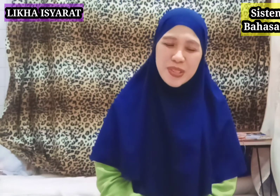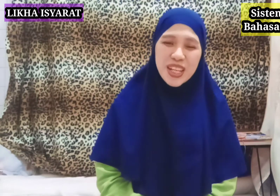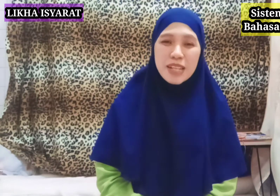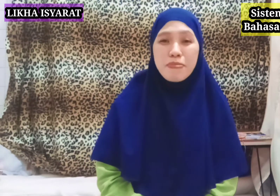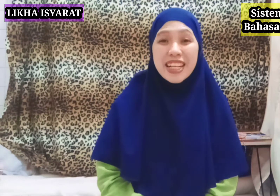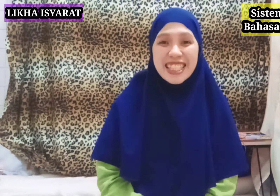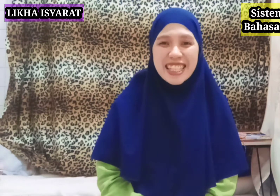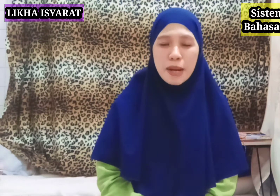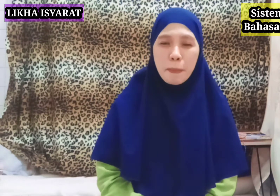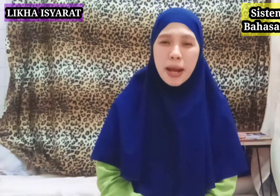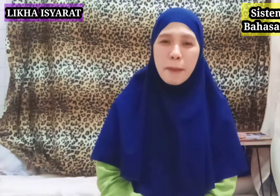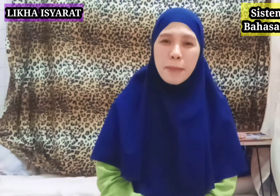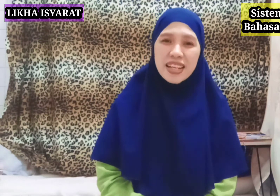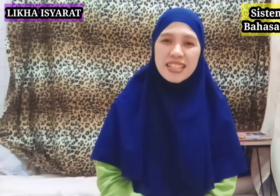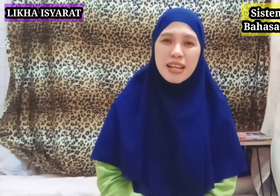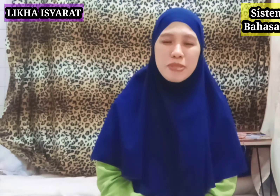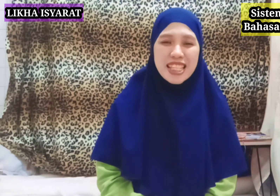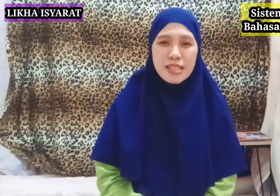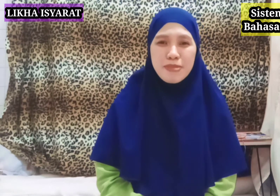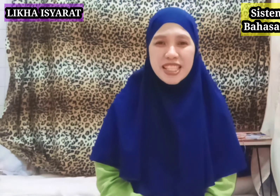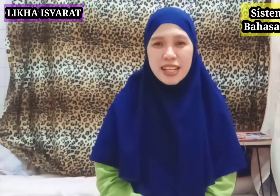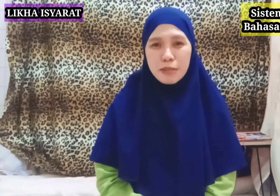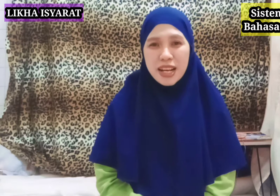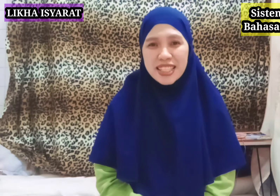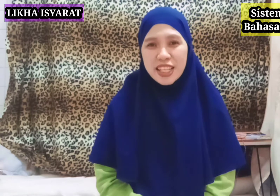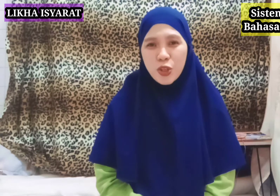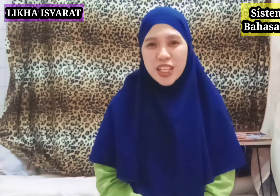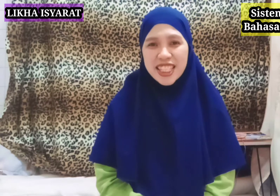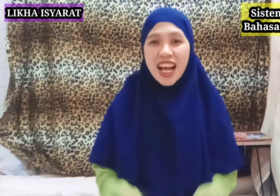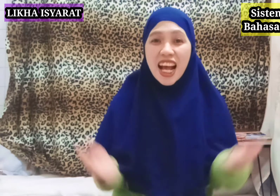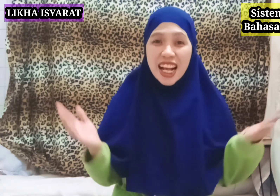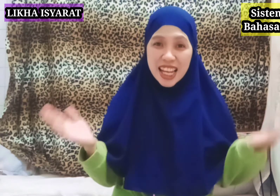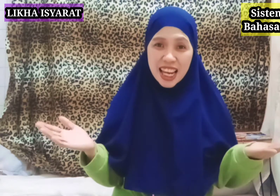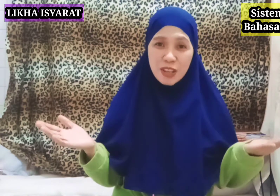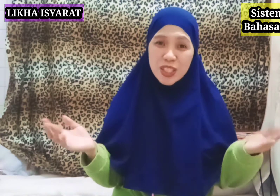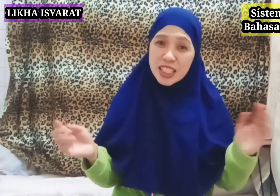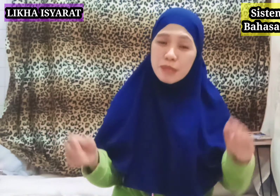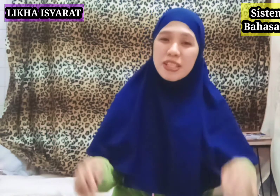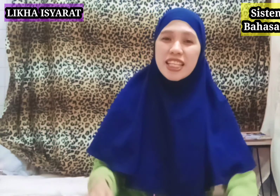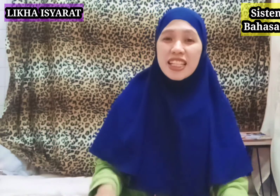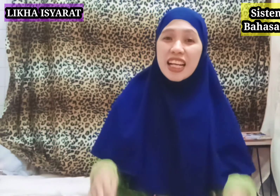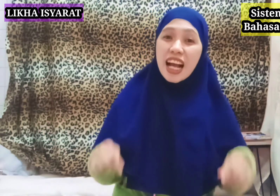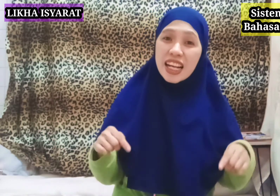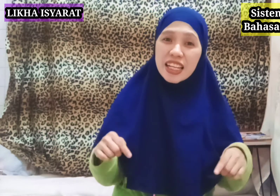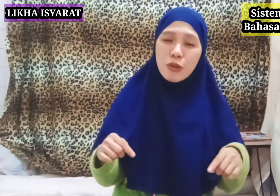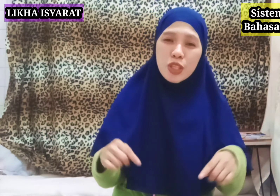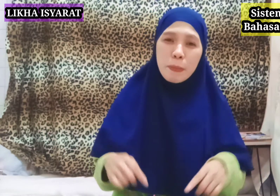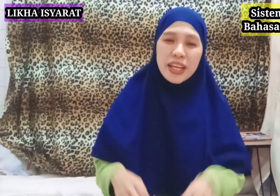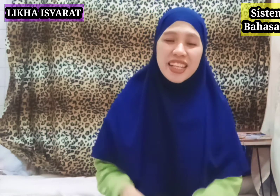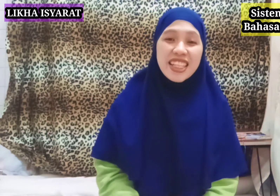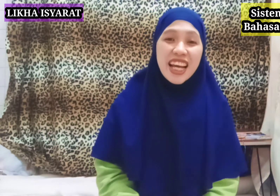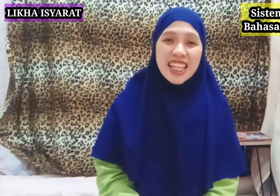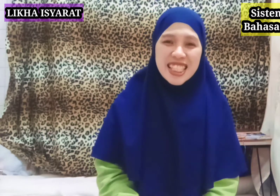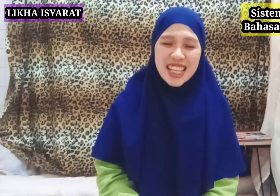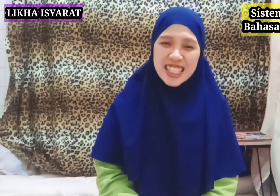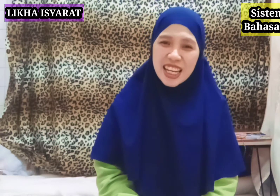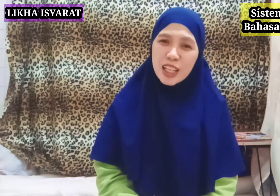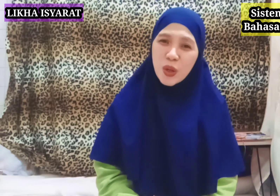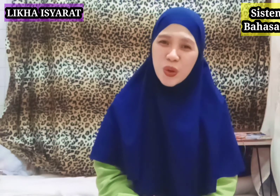kebetulan mengerti dan paham banget dalam sistem isyarat bahasa Indonesia, kalau sistem isyarat yang akan aku sampaikan ini ada salah-salah, tolong